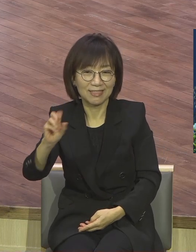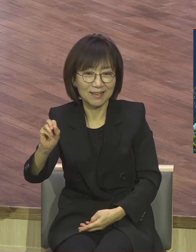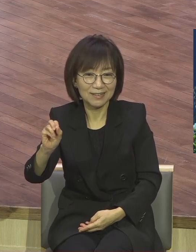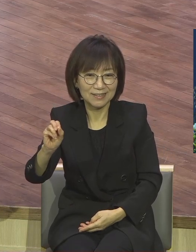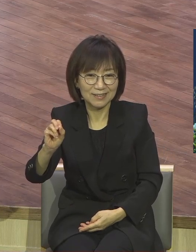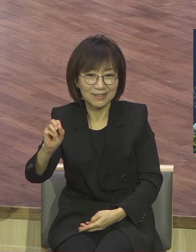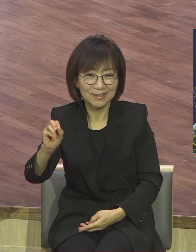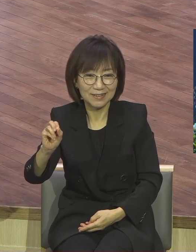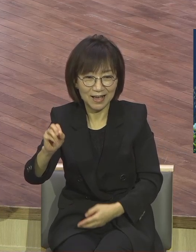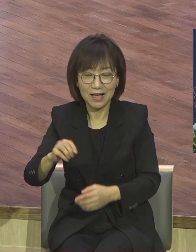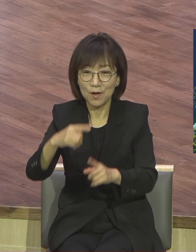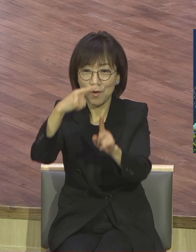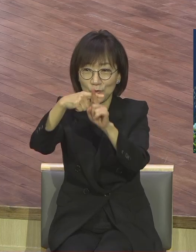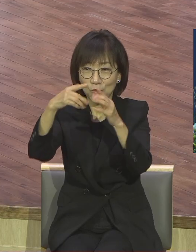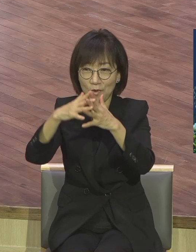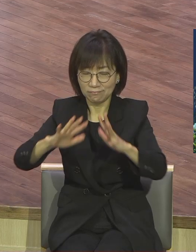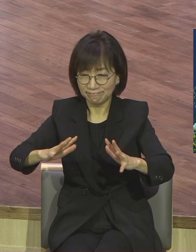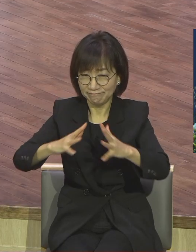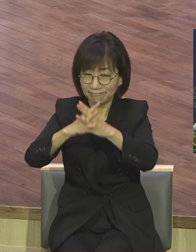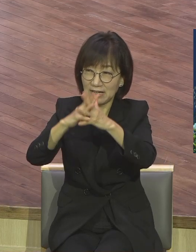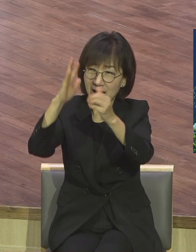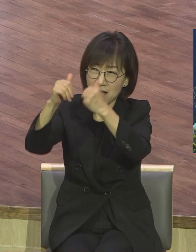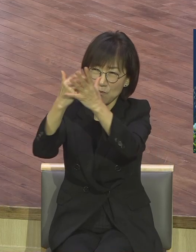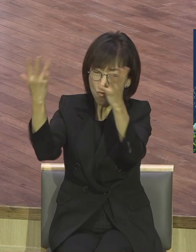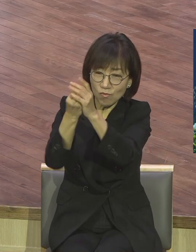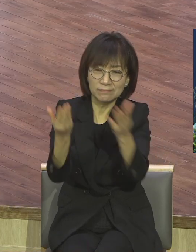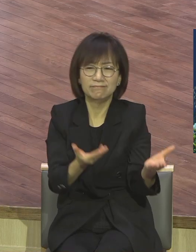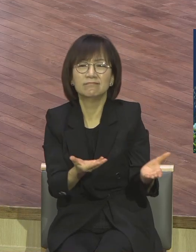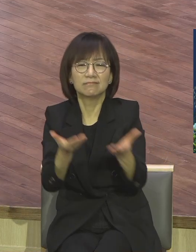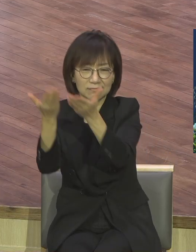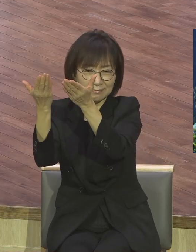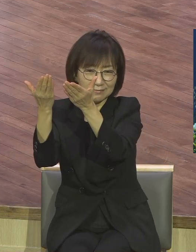성취의 응답 시스템을 구축하는 것입니다.